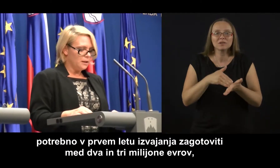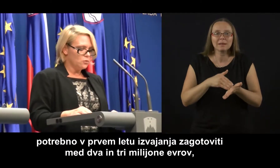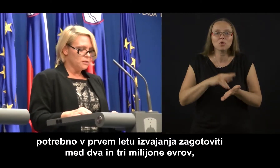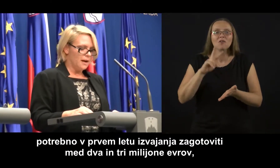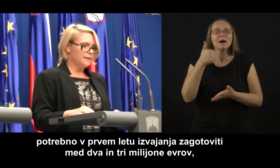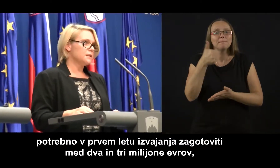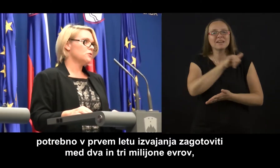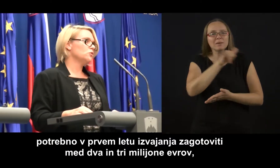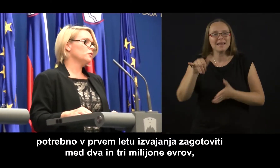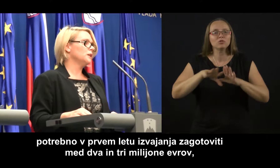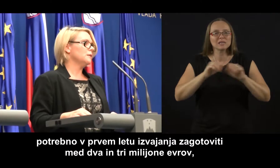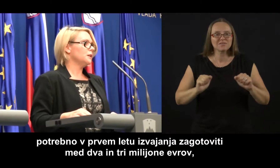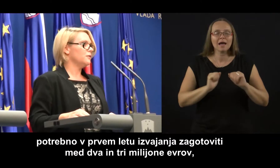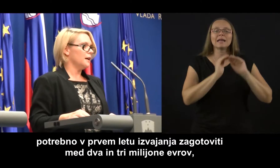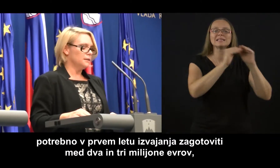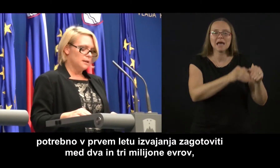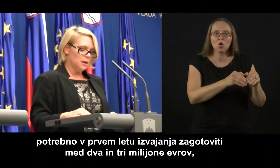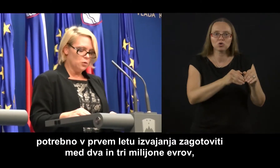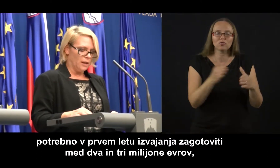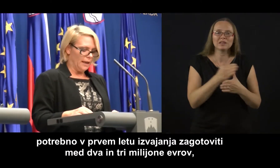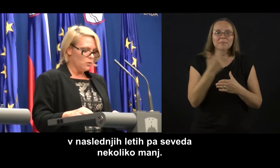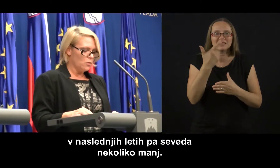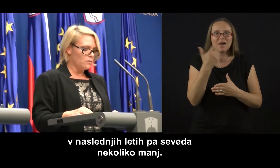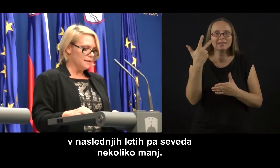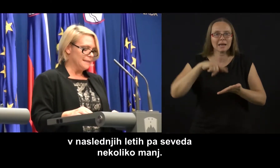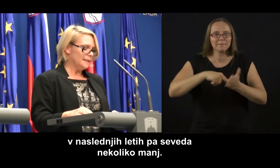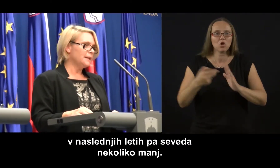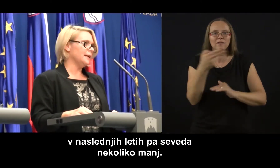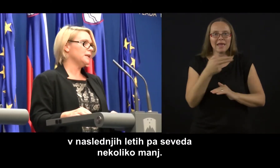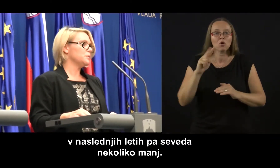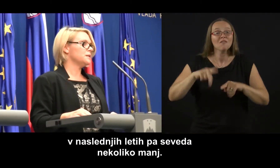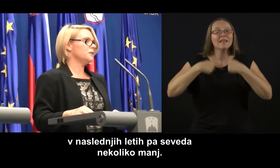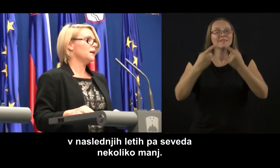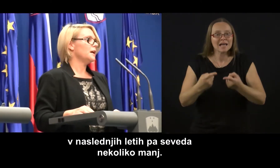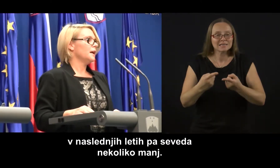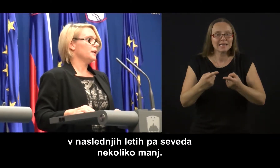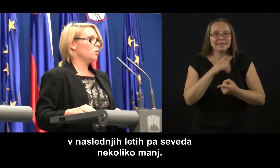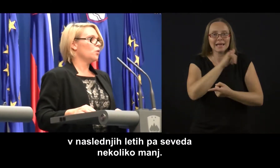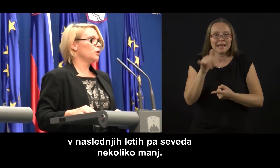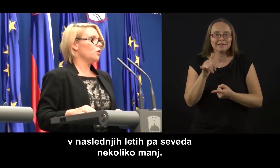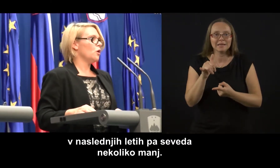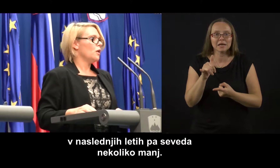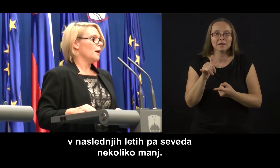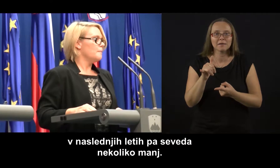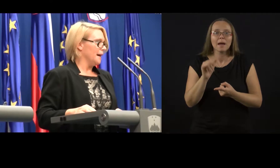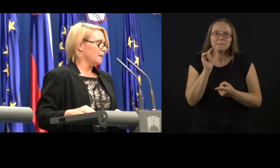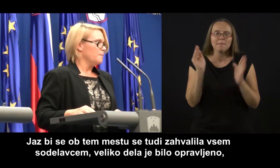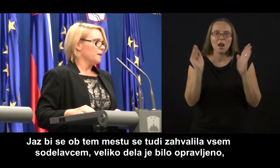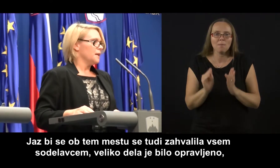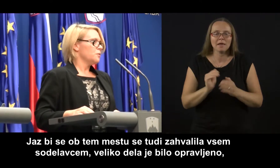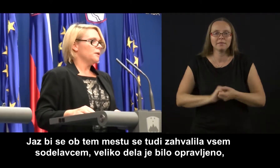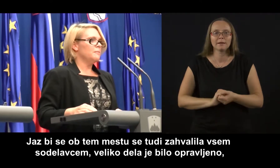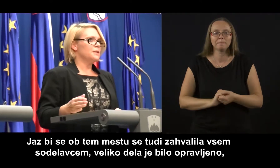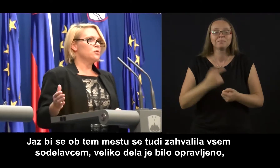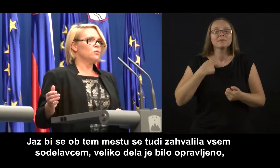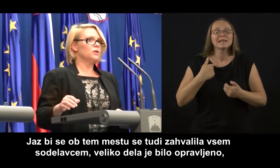prvem letu izvajanja zagotoviti med 2 in 3 milijone evrov, v naslednjih letih pa seveda nekoliko manj.